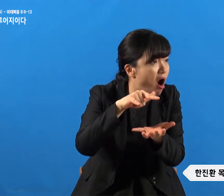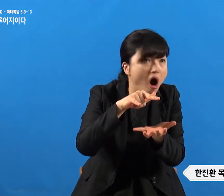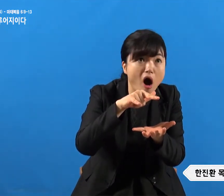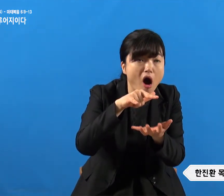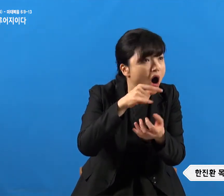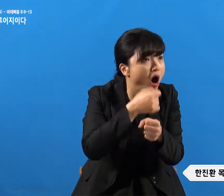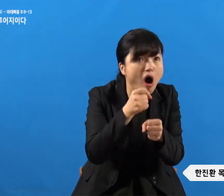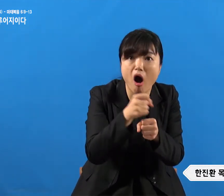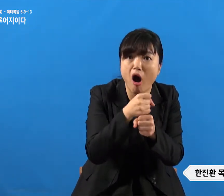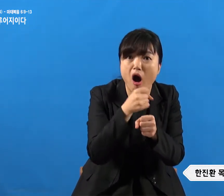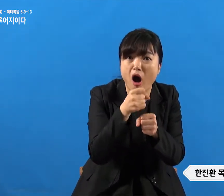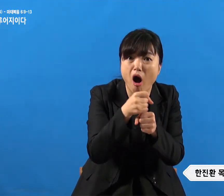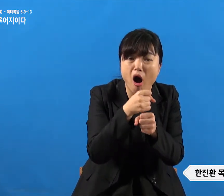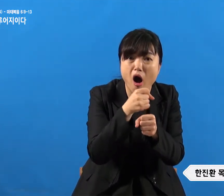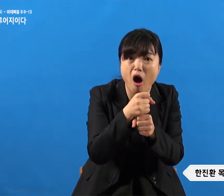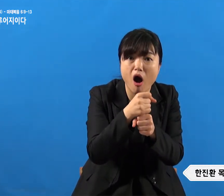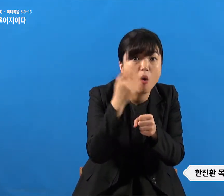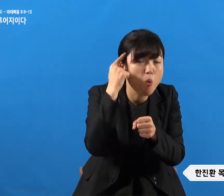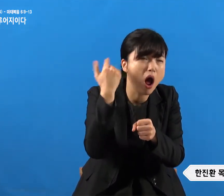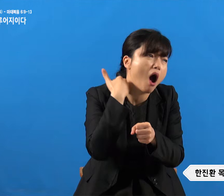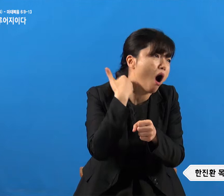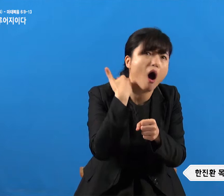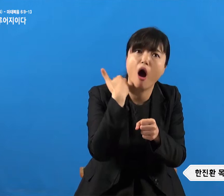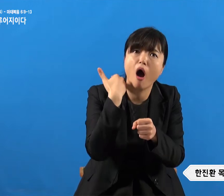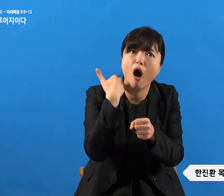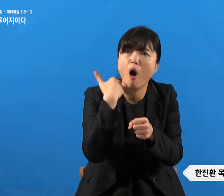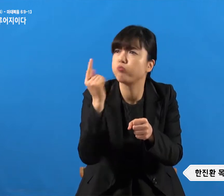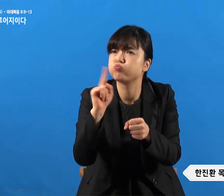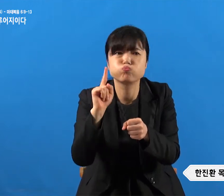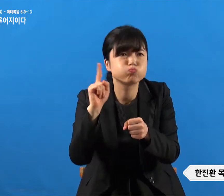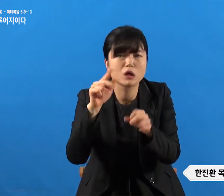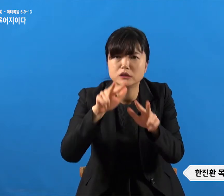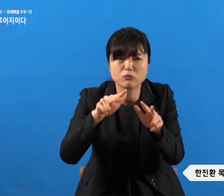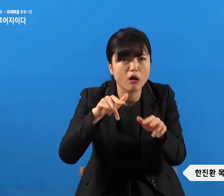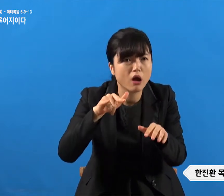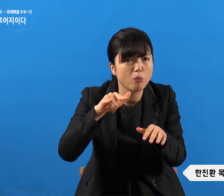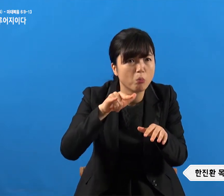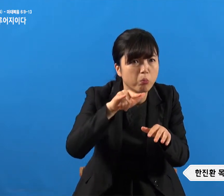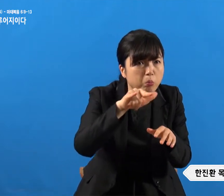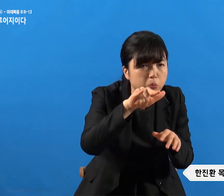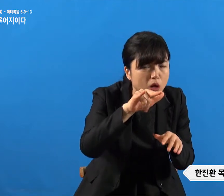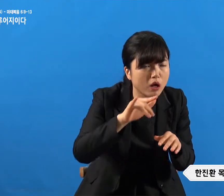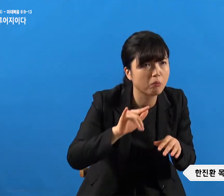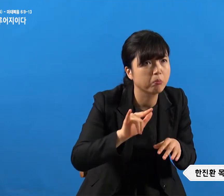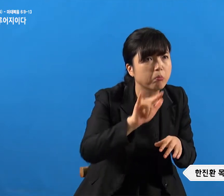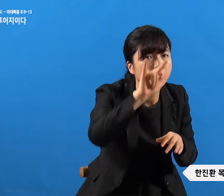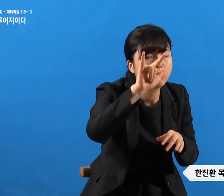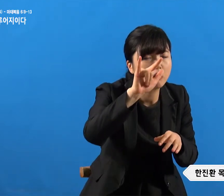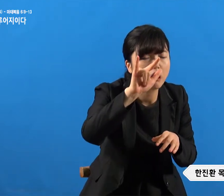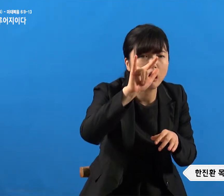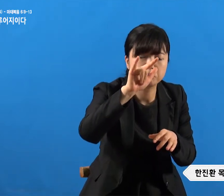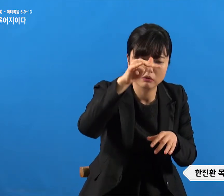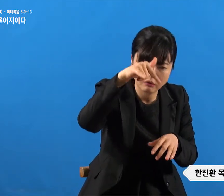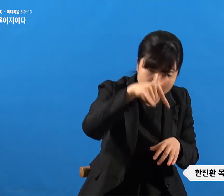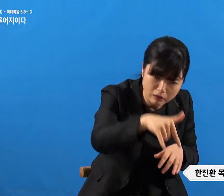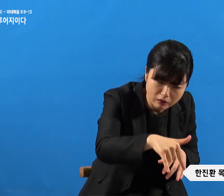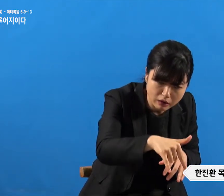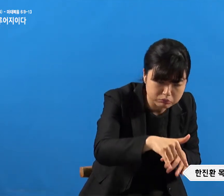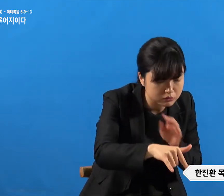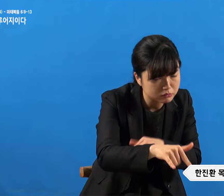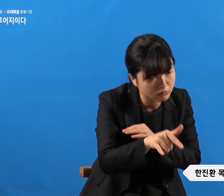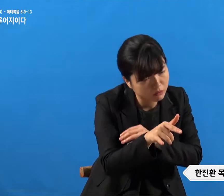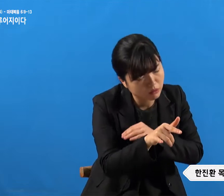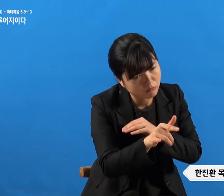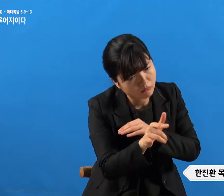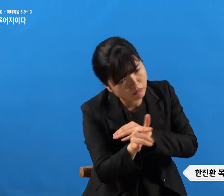조종사는 순간적으로 방향을 잃어버릴 수 있습니다. 비행기가 상승하는지 하강하는지, 무슨